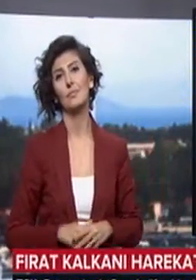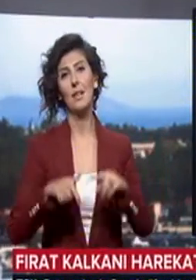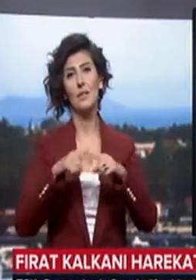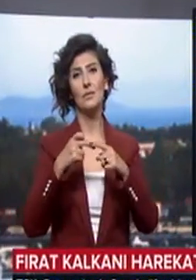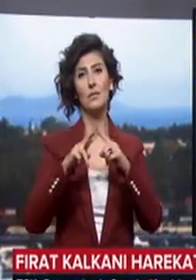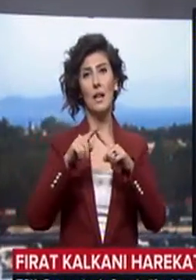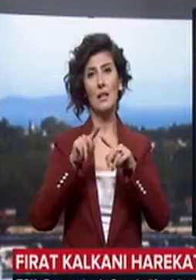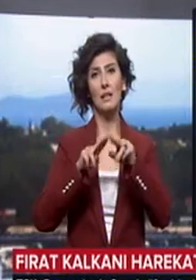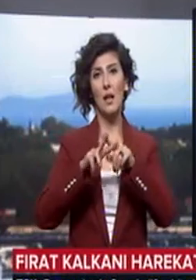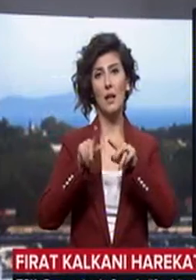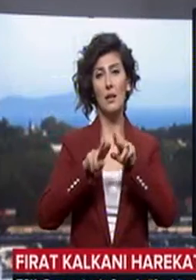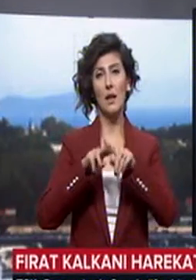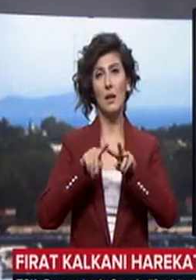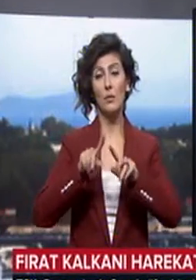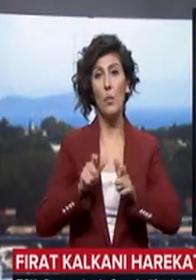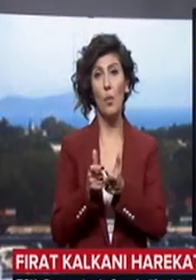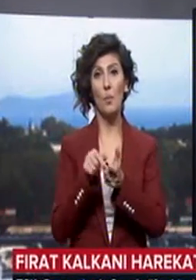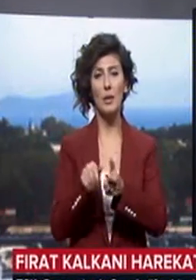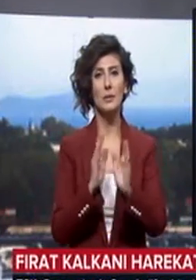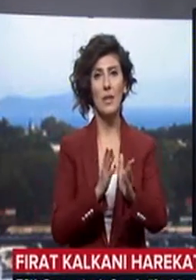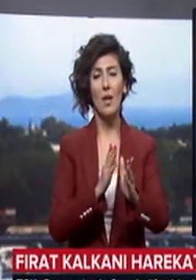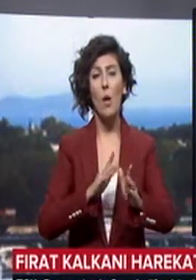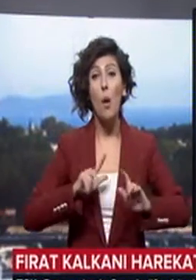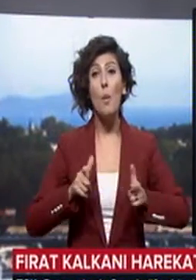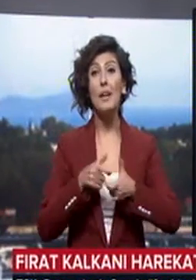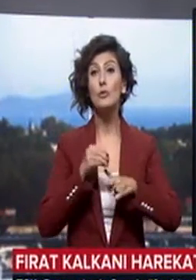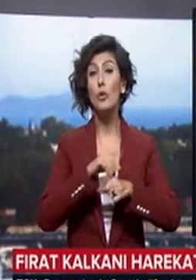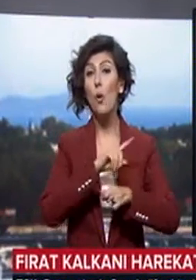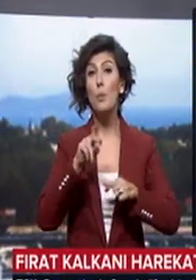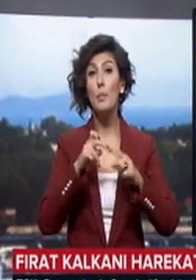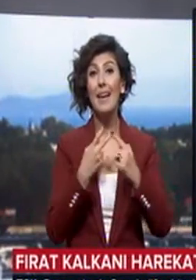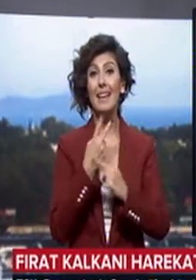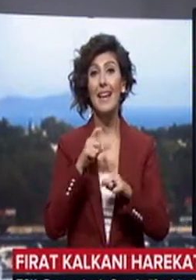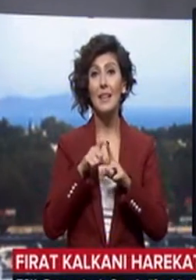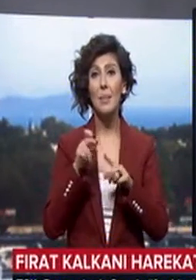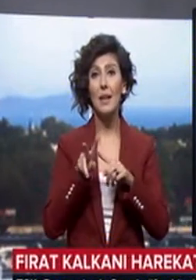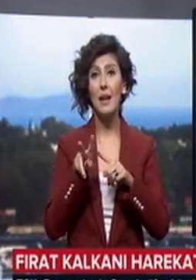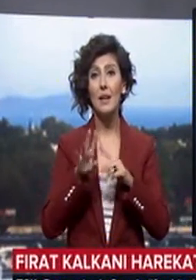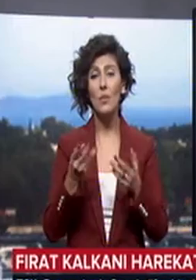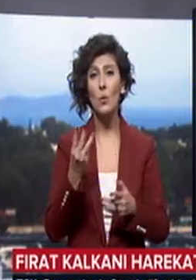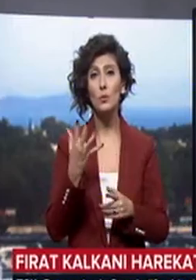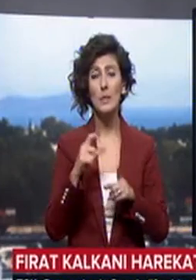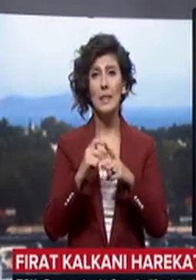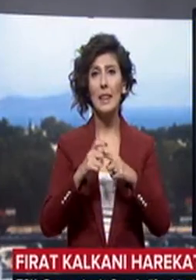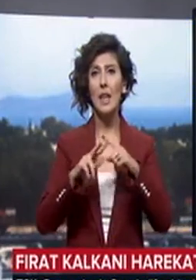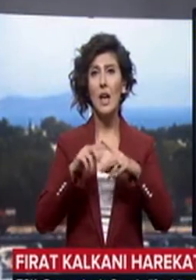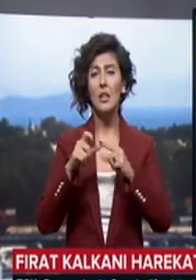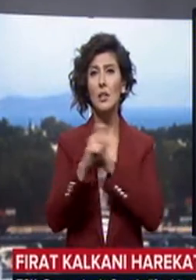Fırat Kalkanı Harekatı devam ediyor. Harekat kapsamında 10 PYD, PKK ve 35 DEAŞ terör örgütü